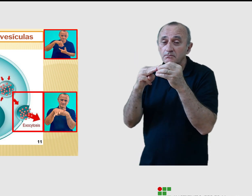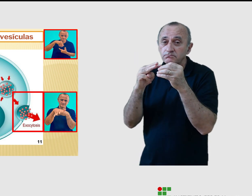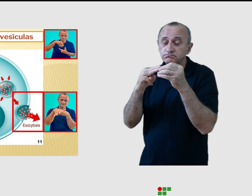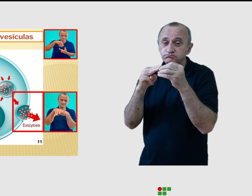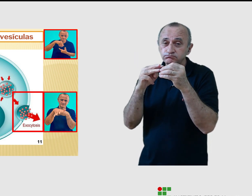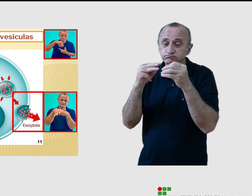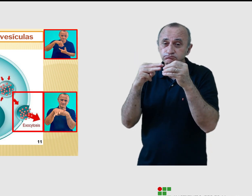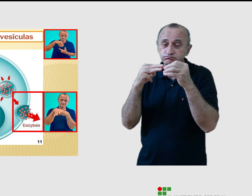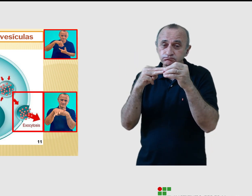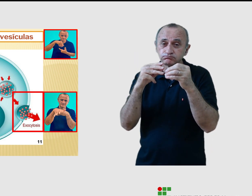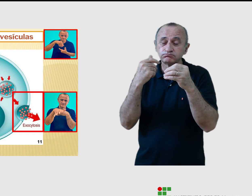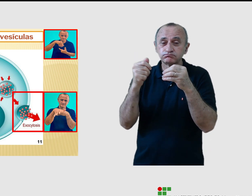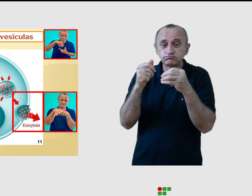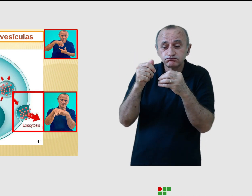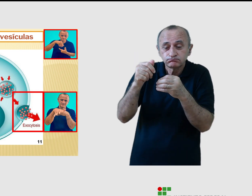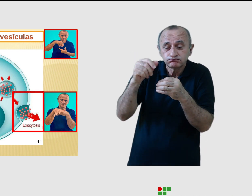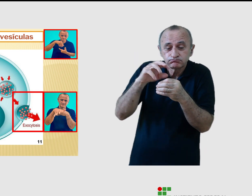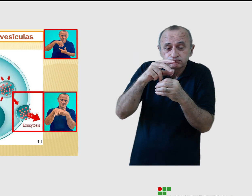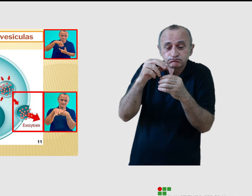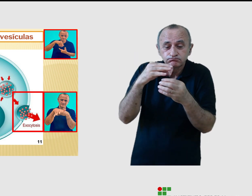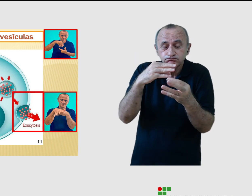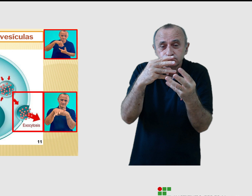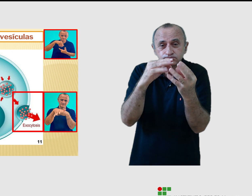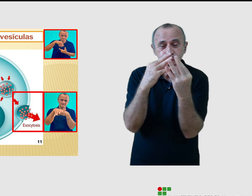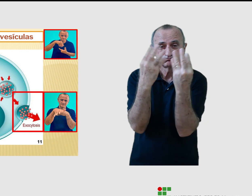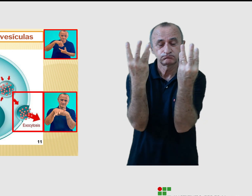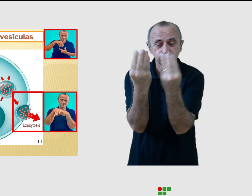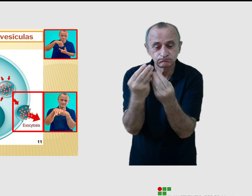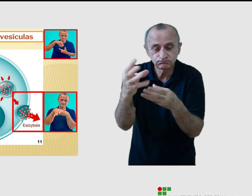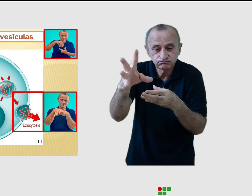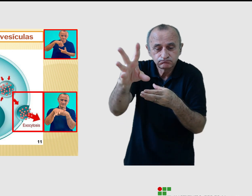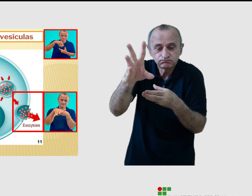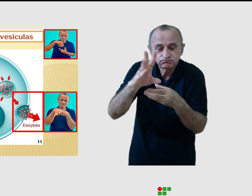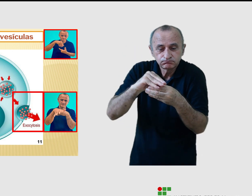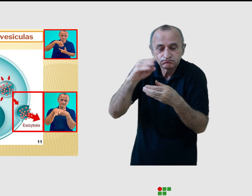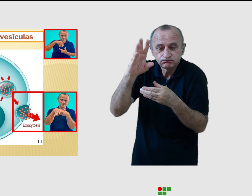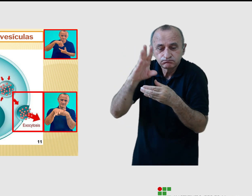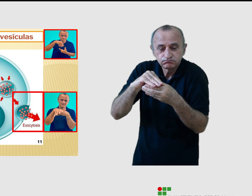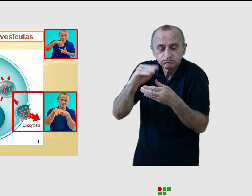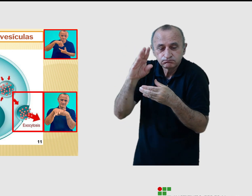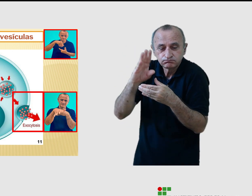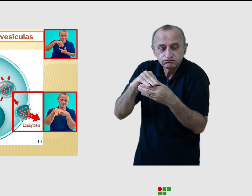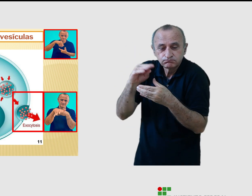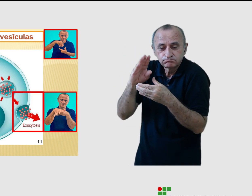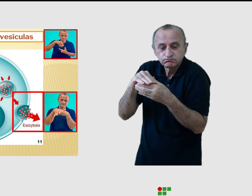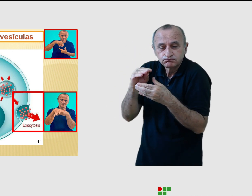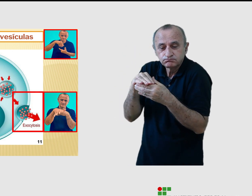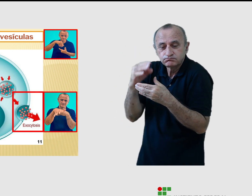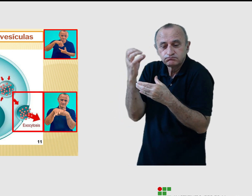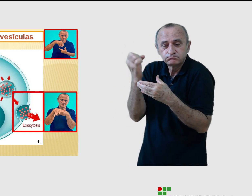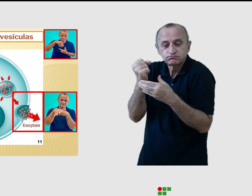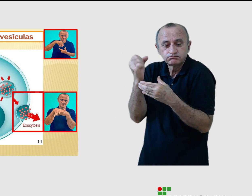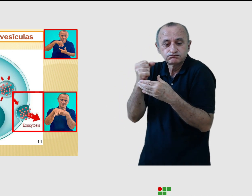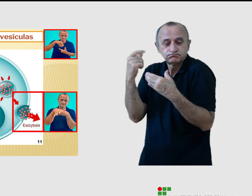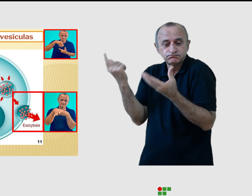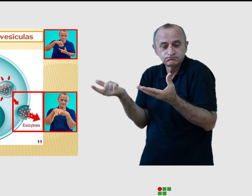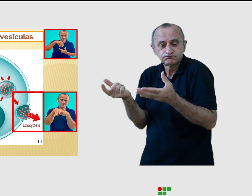Veja que a célula precisa englobar várias substâncias